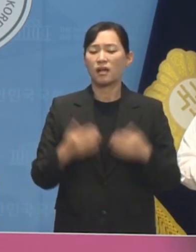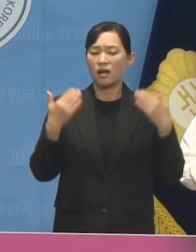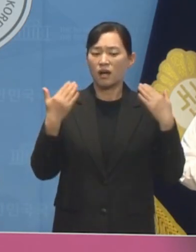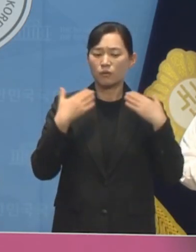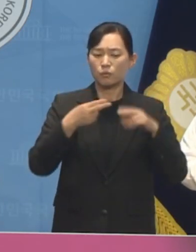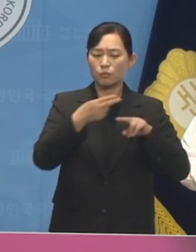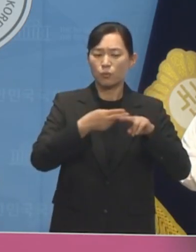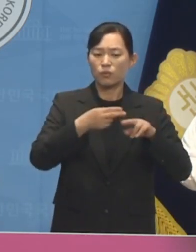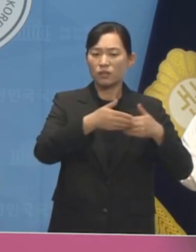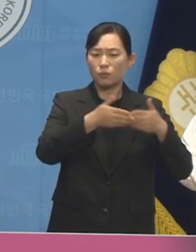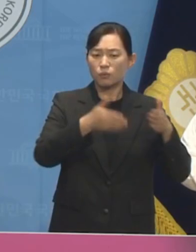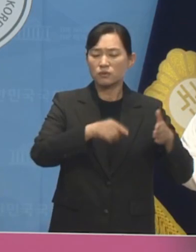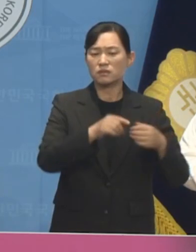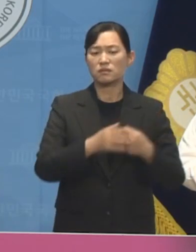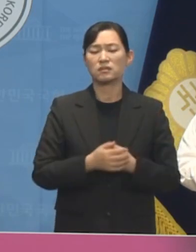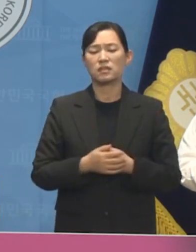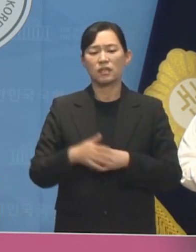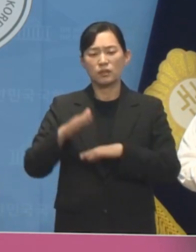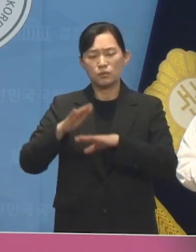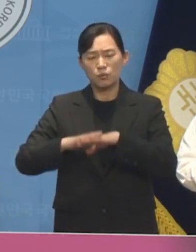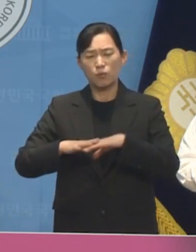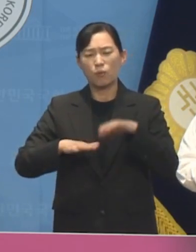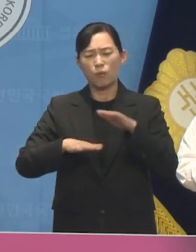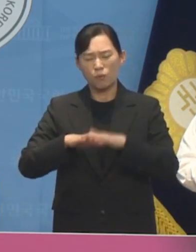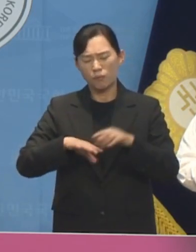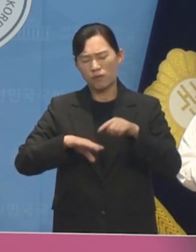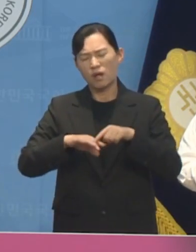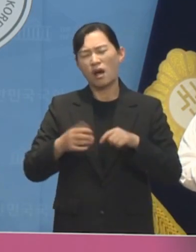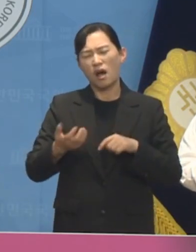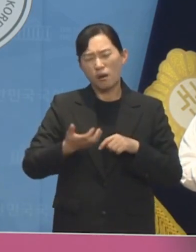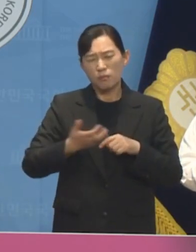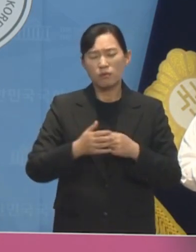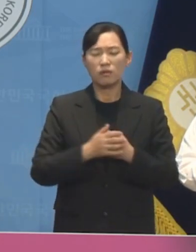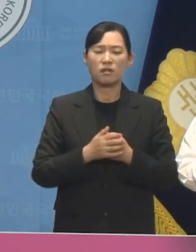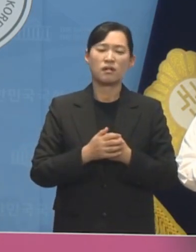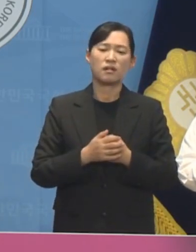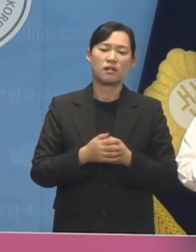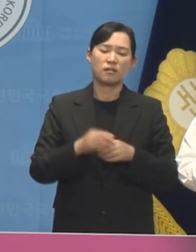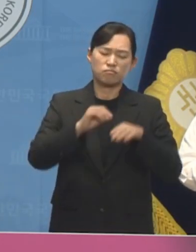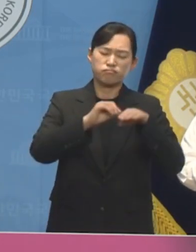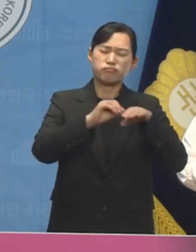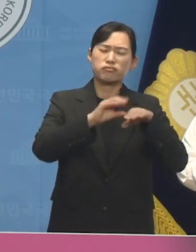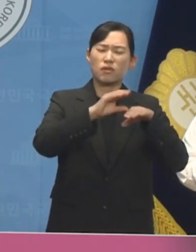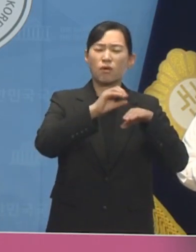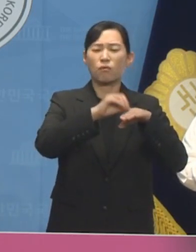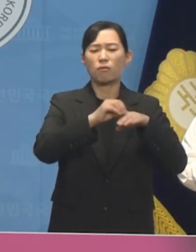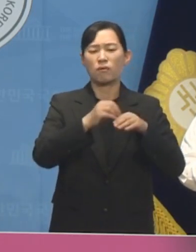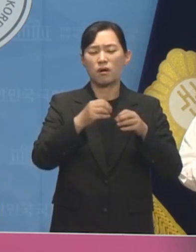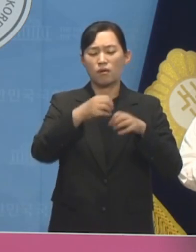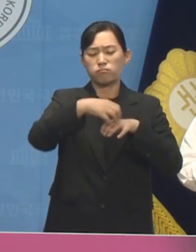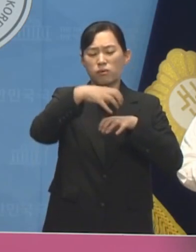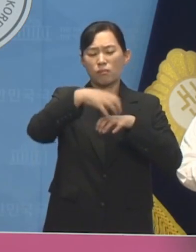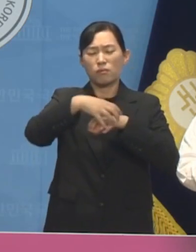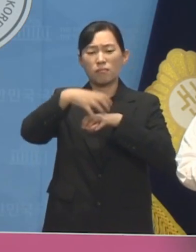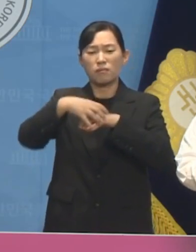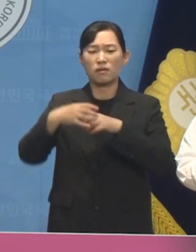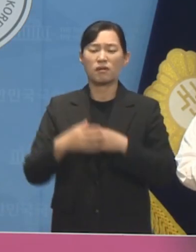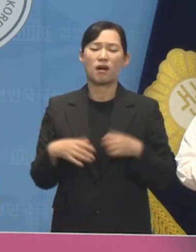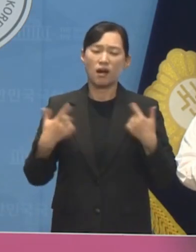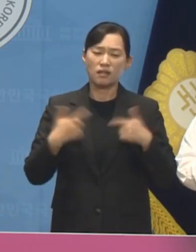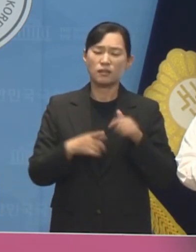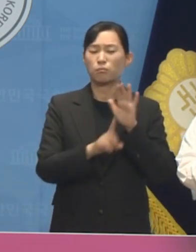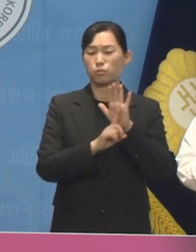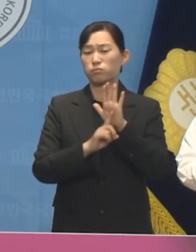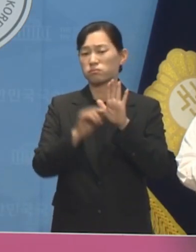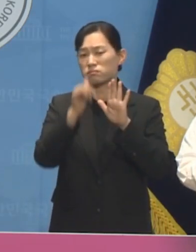학교급식실 노동자들은 손마디 마디마다 휘고 두툼하게 부어오른 사진이 매년 언론 기사로